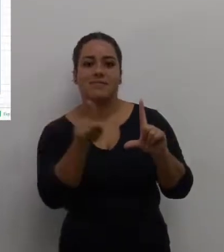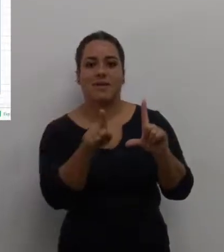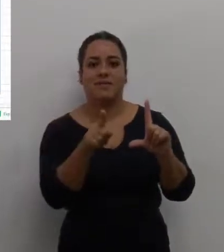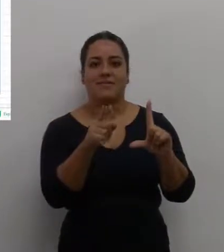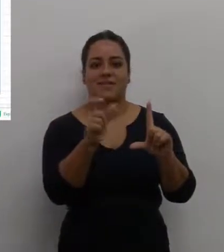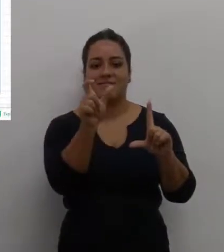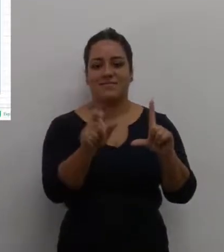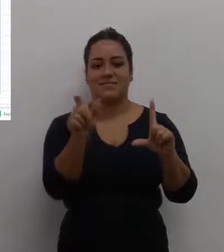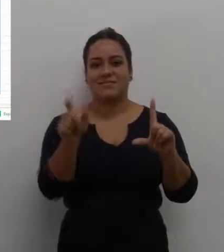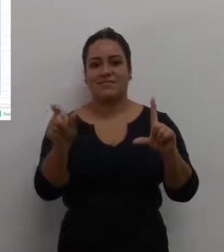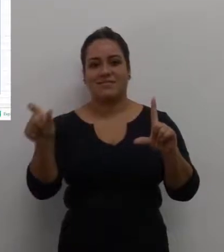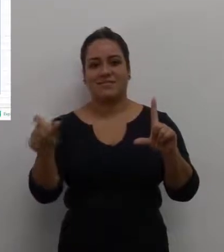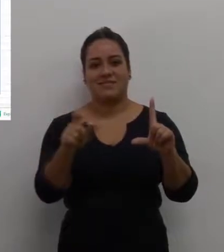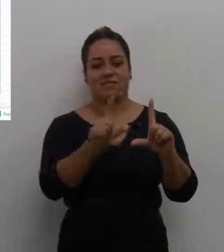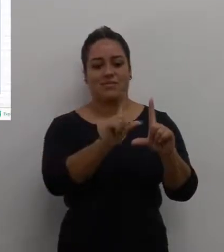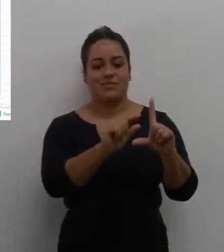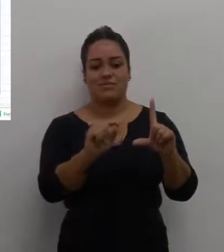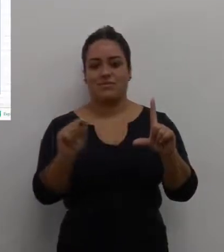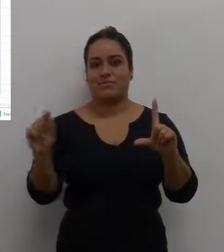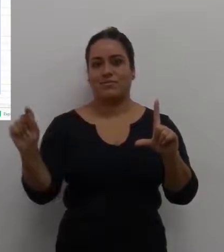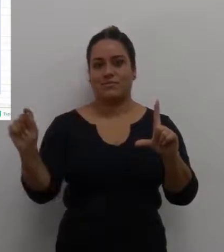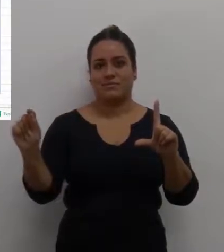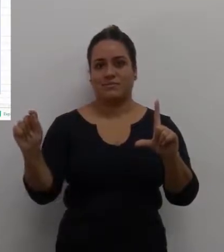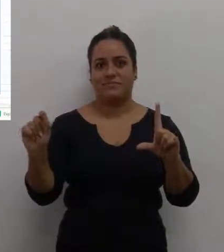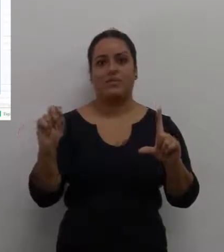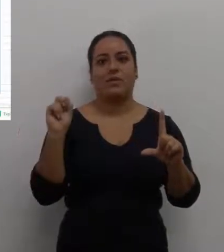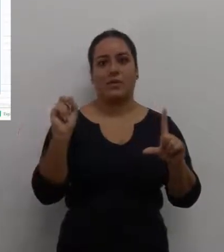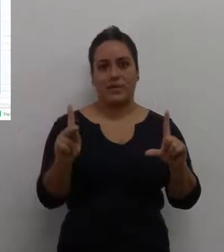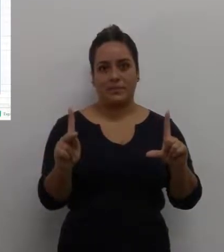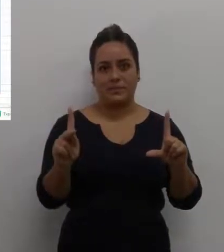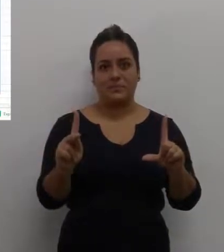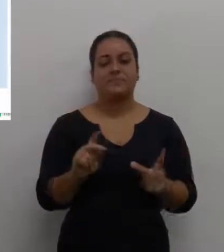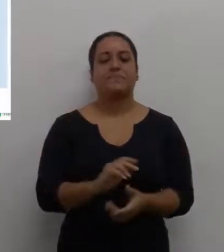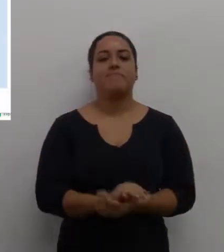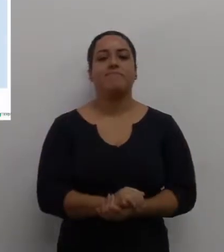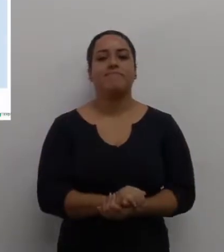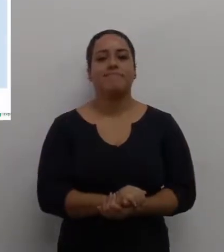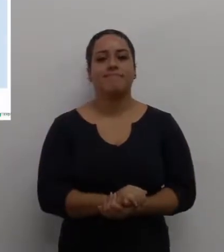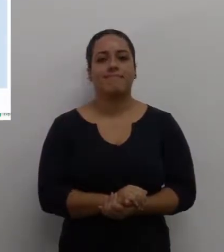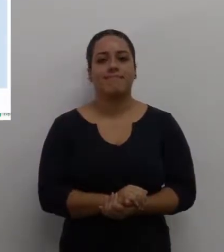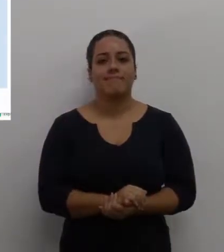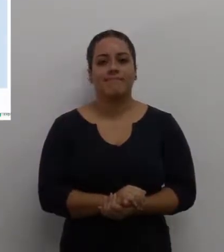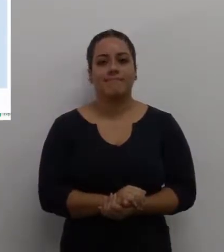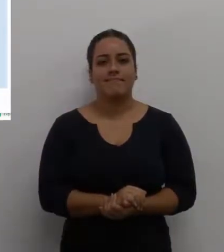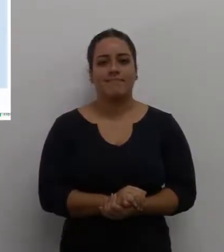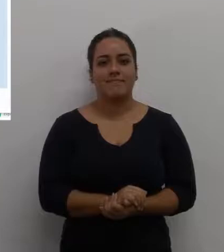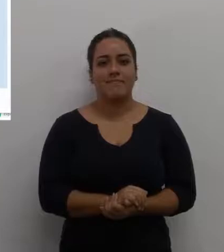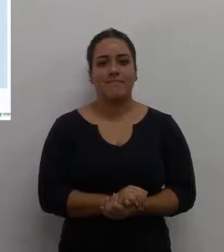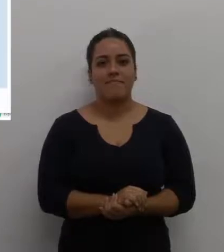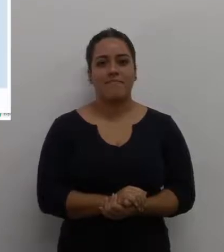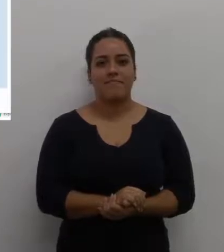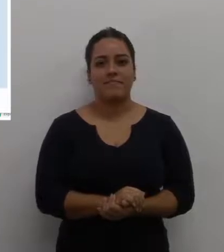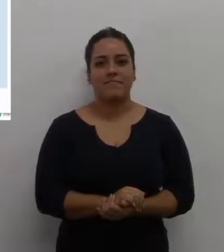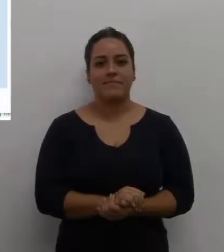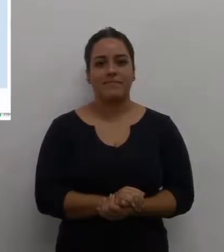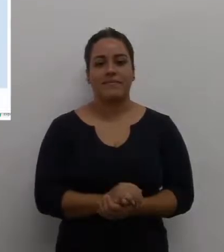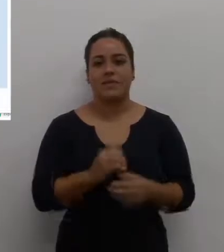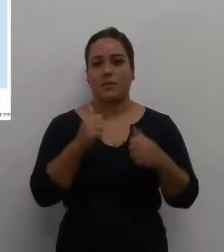toda essa região aqui, a região mais ampla. Clique em OK. Certo?